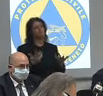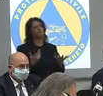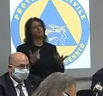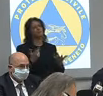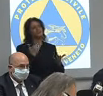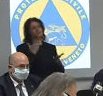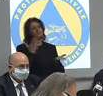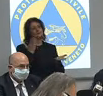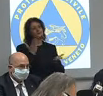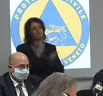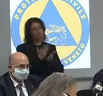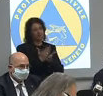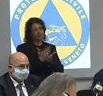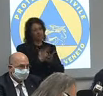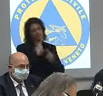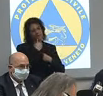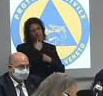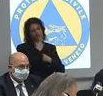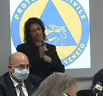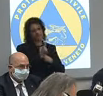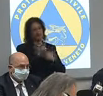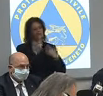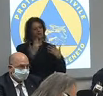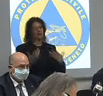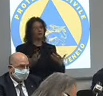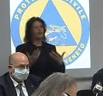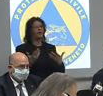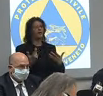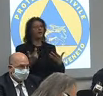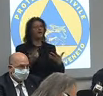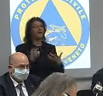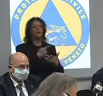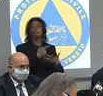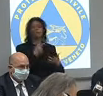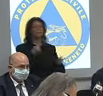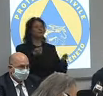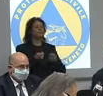l'idea che quello che fa il pubblico è cattiva gestione dei